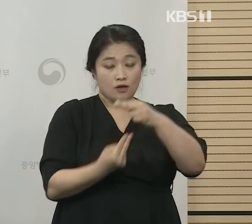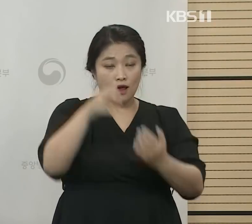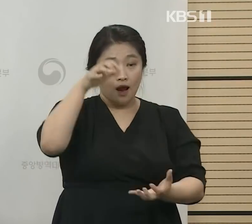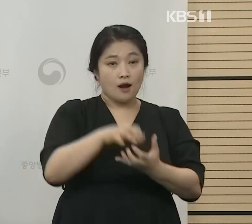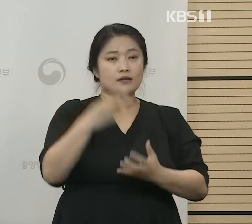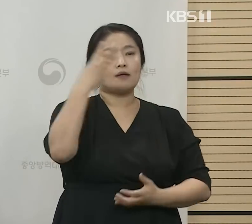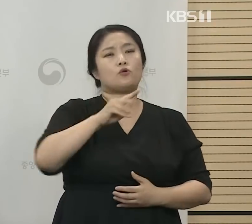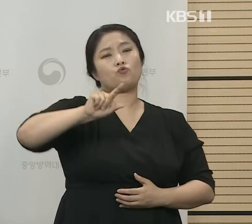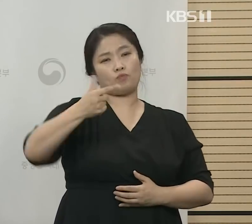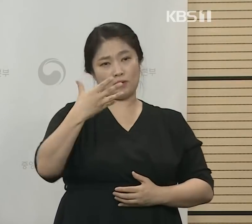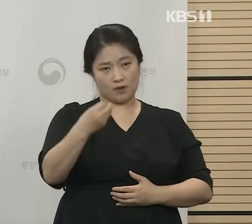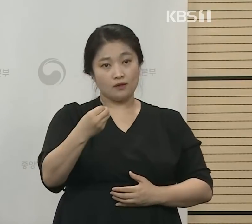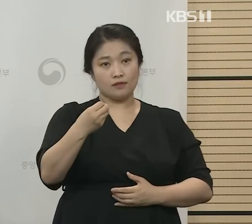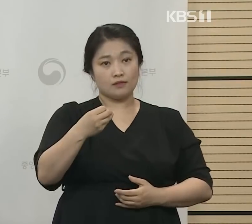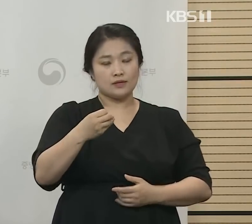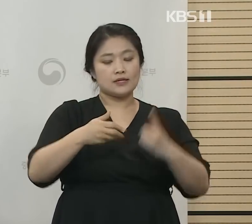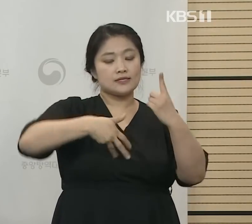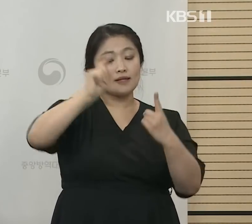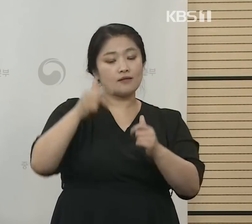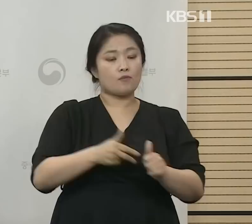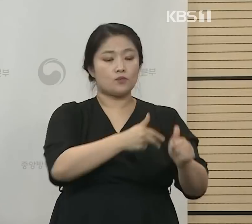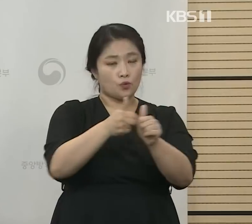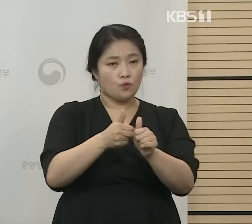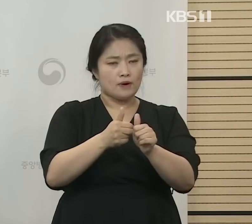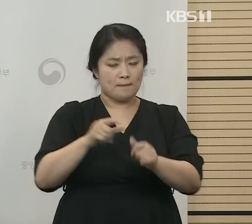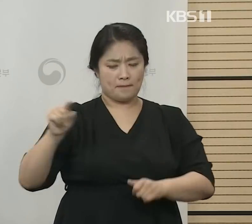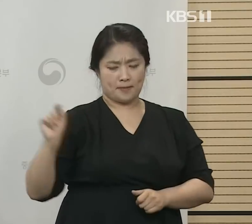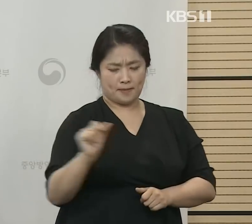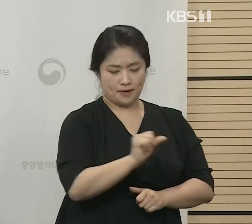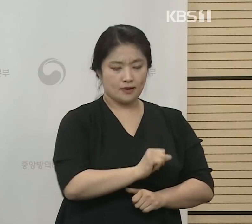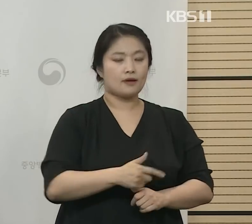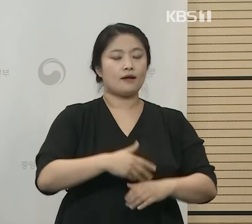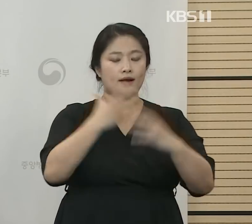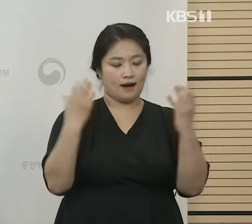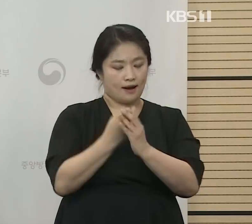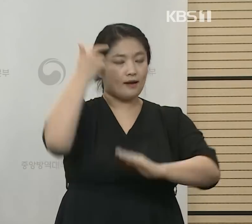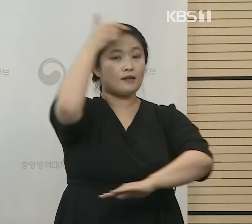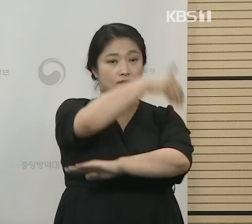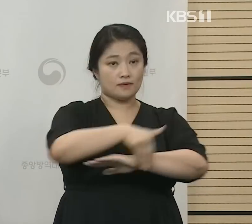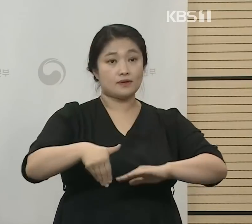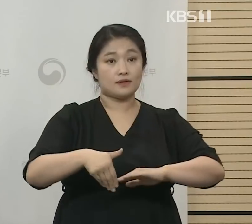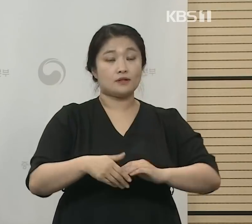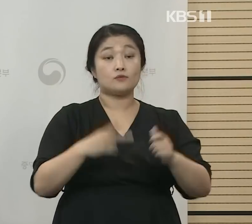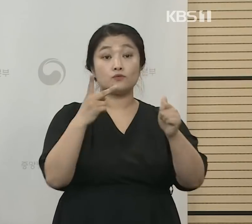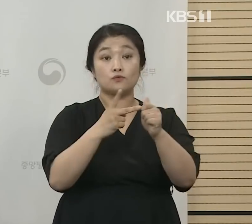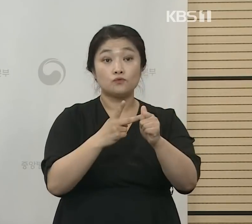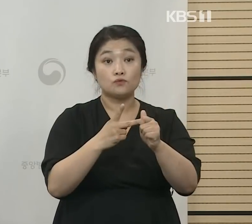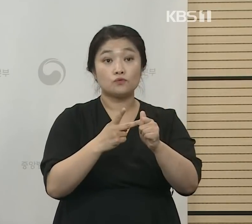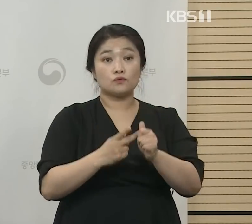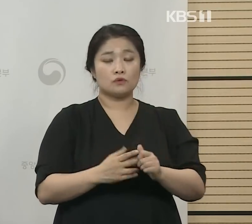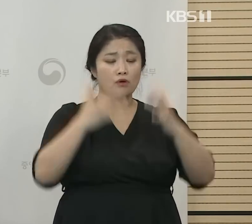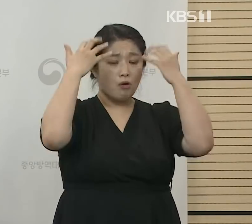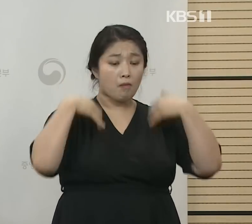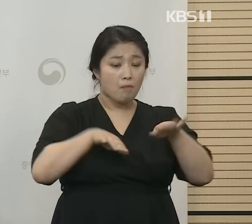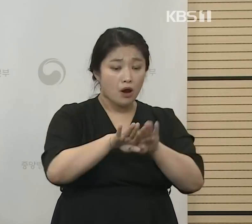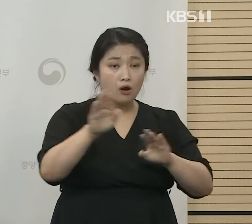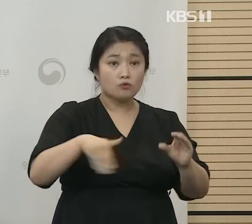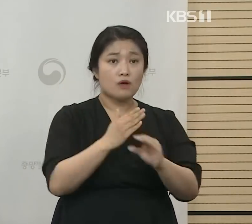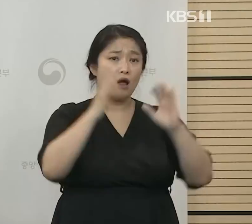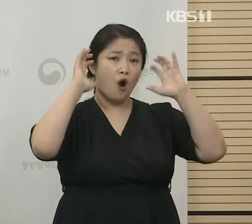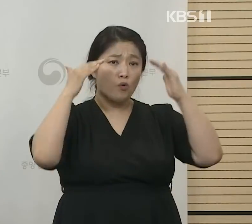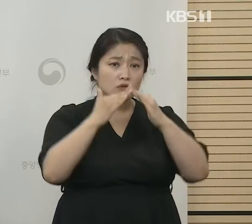누적해서 3,600만 명에 대한 1차 접종을 신속하게 완료하겠습니다. 둘째, 여름방학